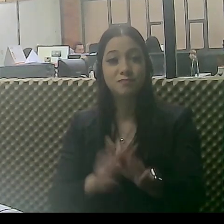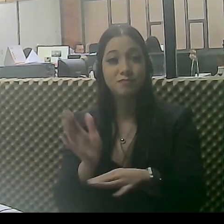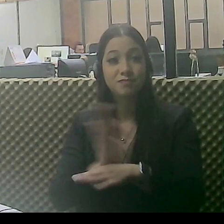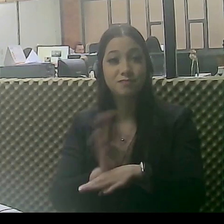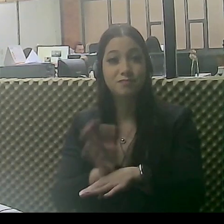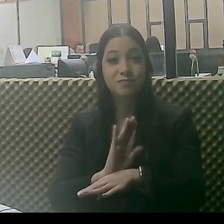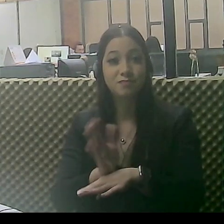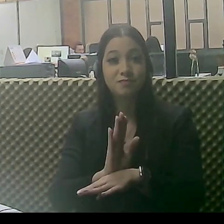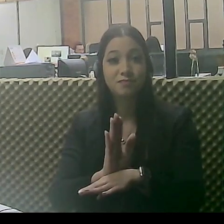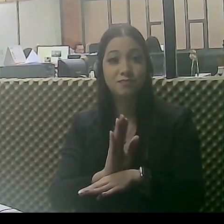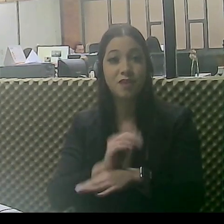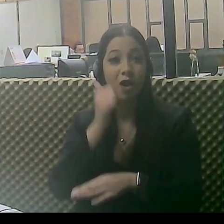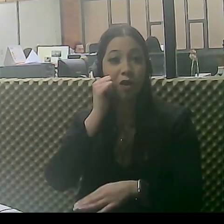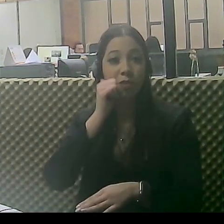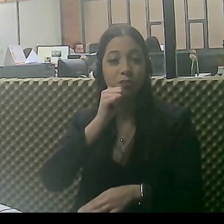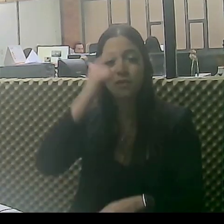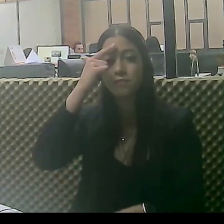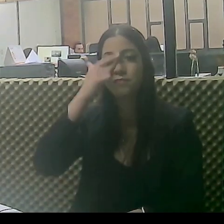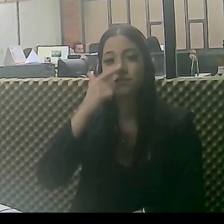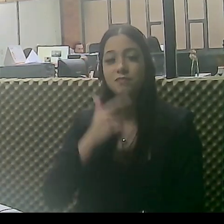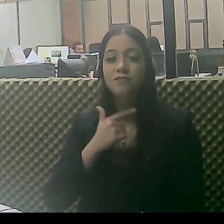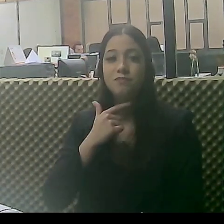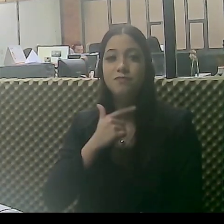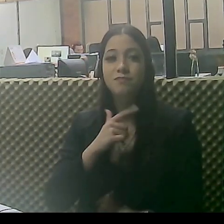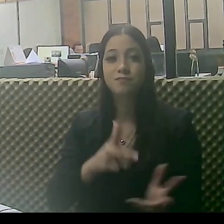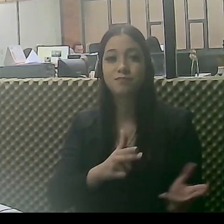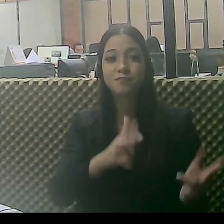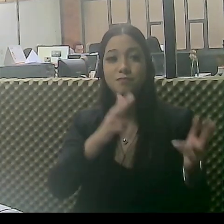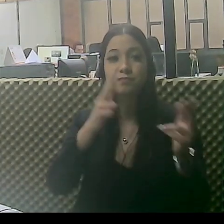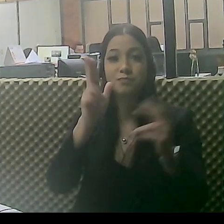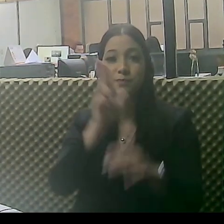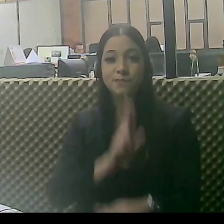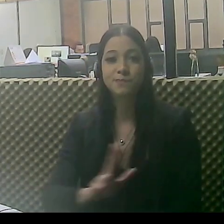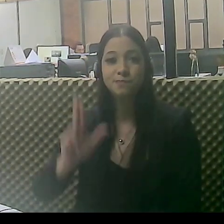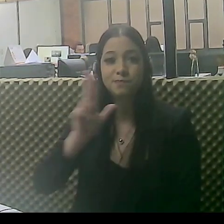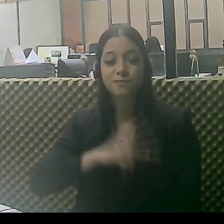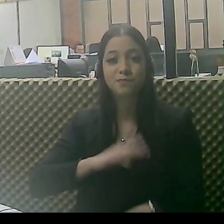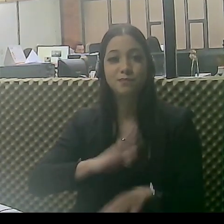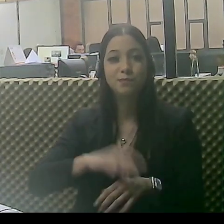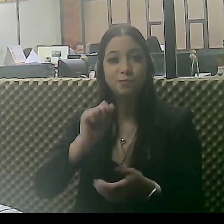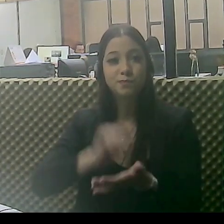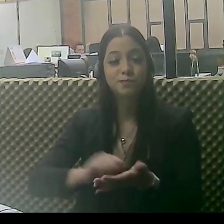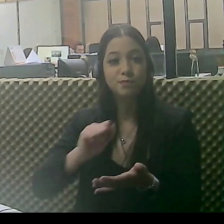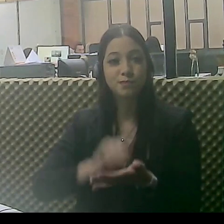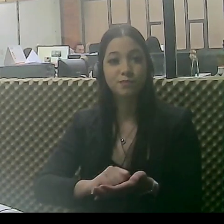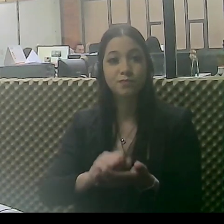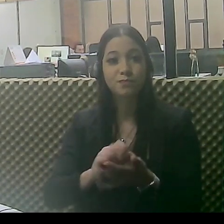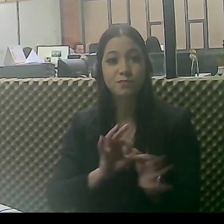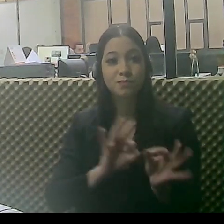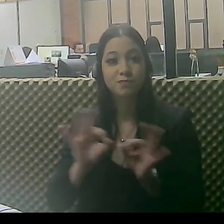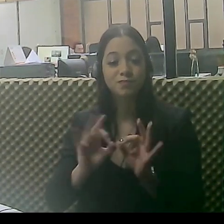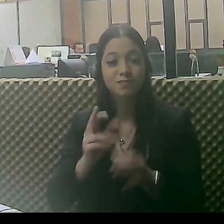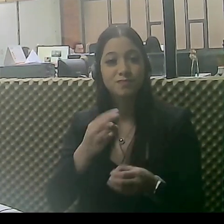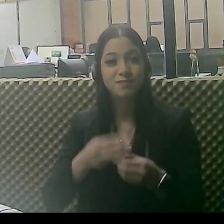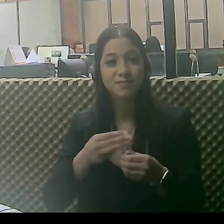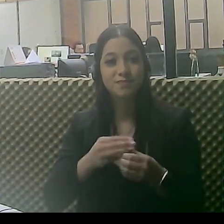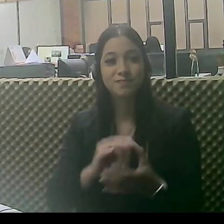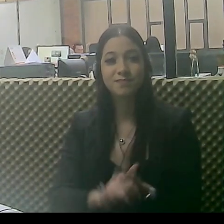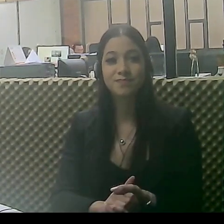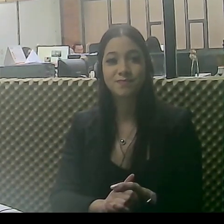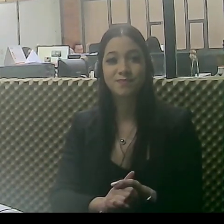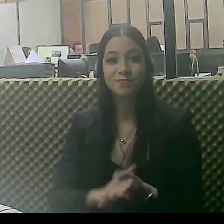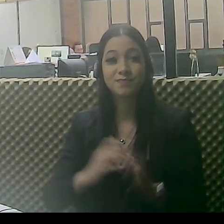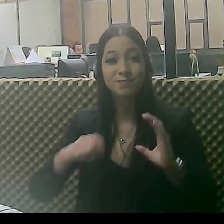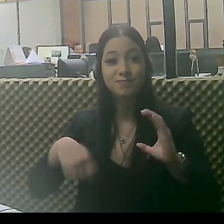documentário Traços Femininos, Quadrinistas de Uberlândia, produzido pelos participantes do programa municipal. O